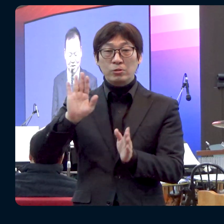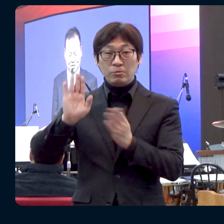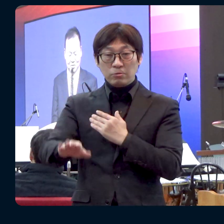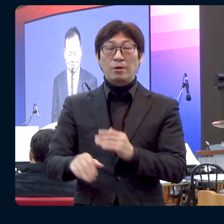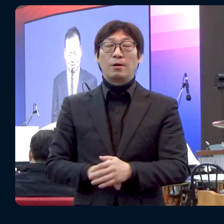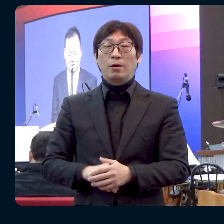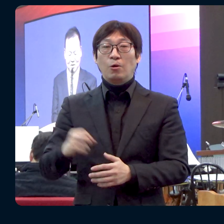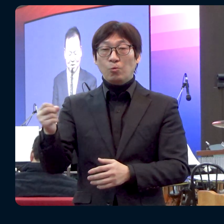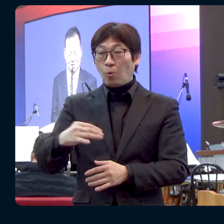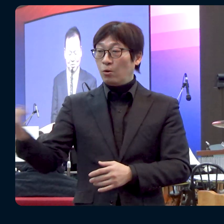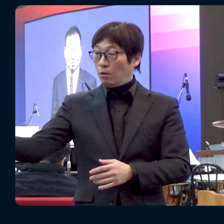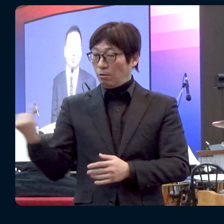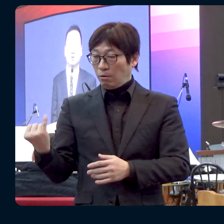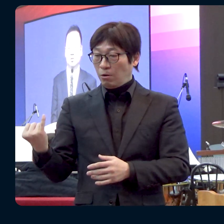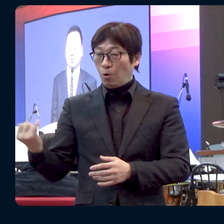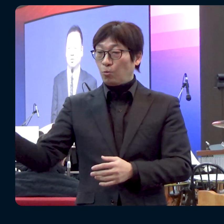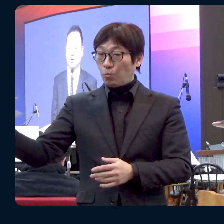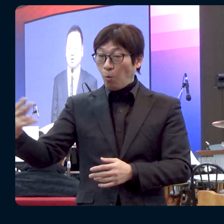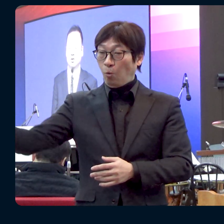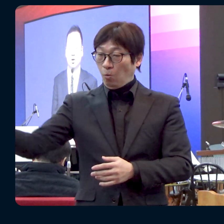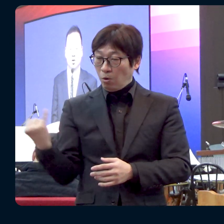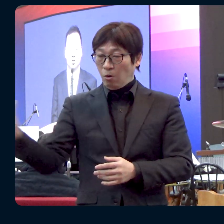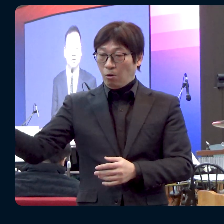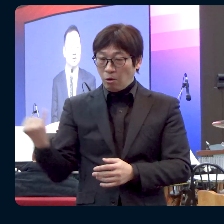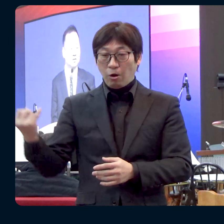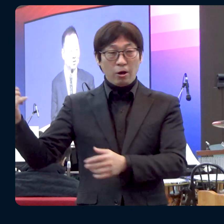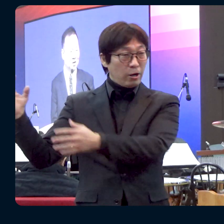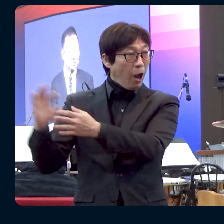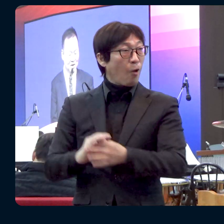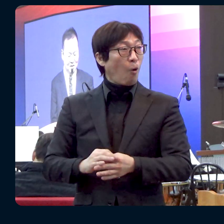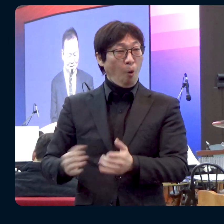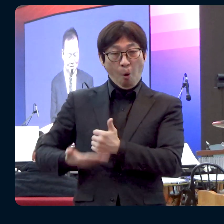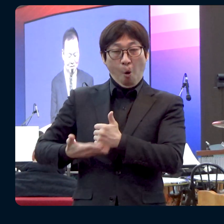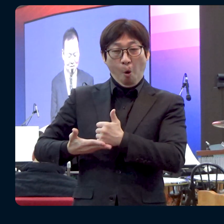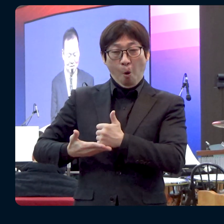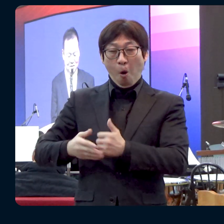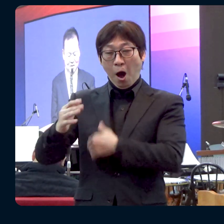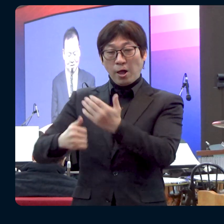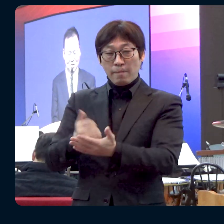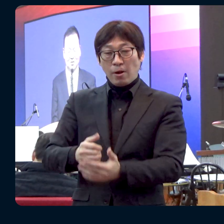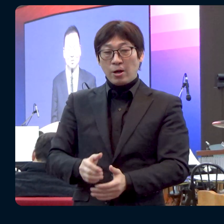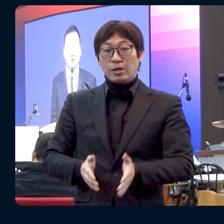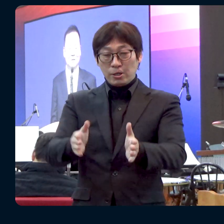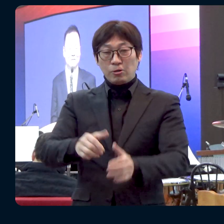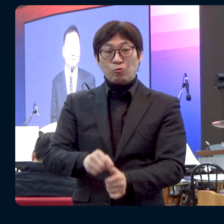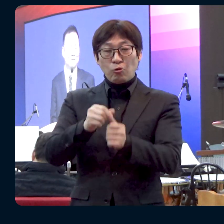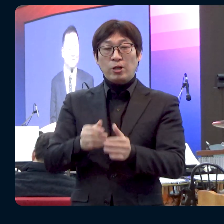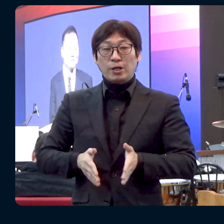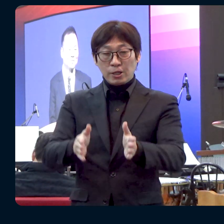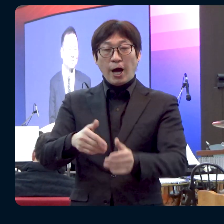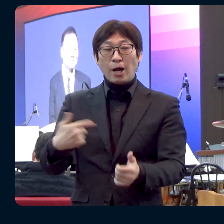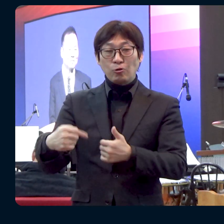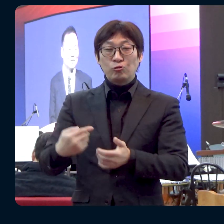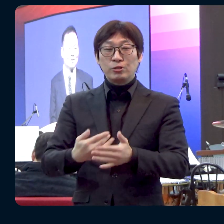날도 그렇게 하고, 그 다음 날도 또 그러고, 여러 날을 그렇게 합니다. 저 같으면